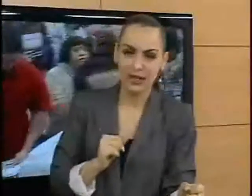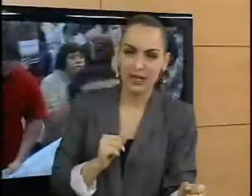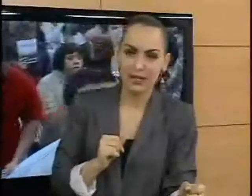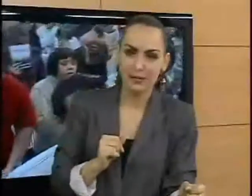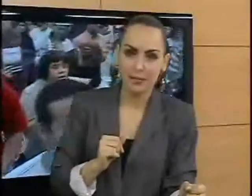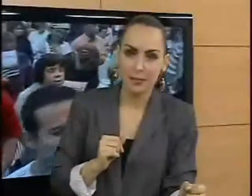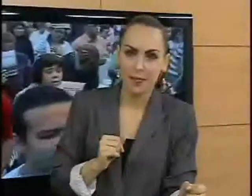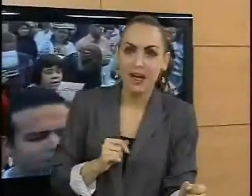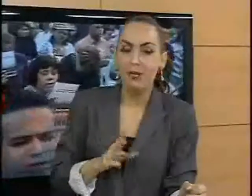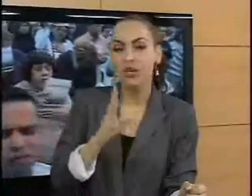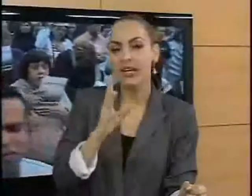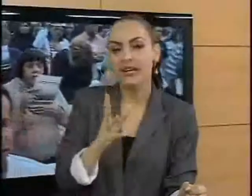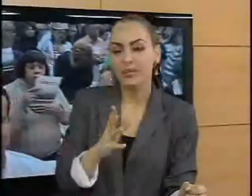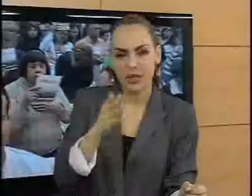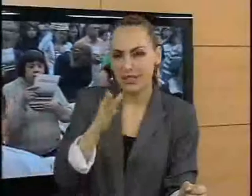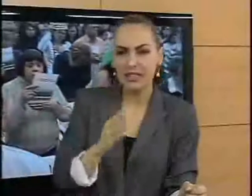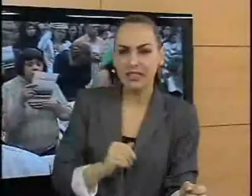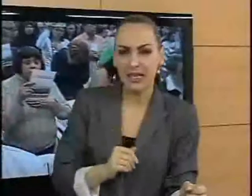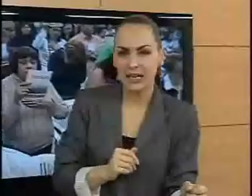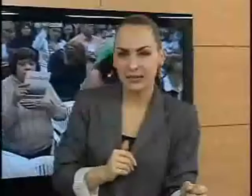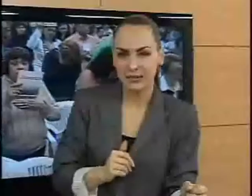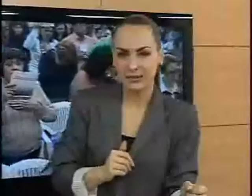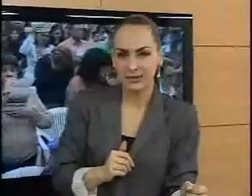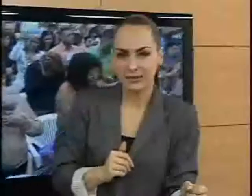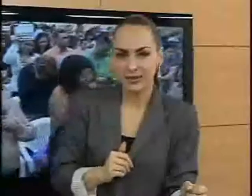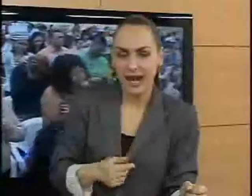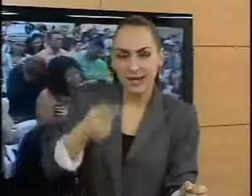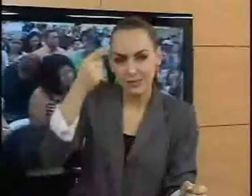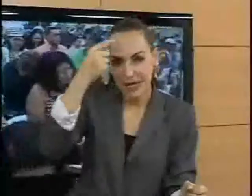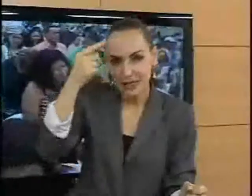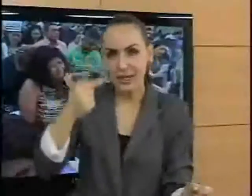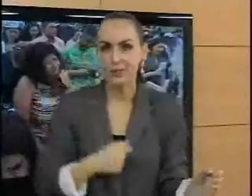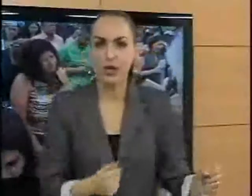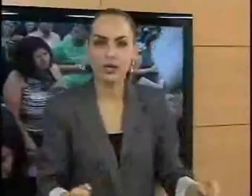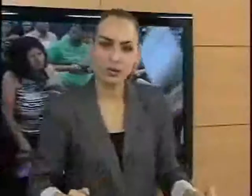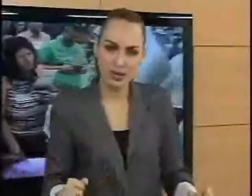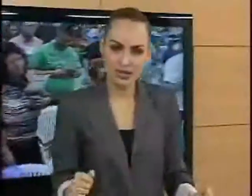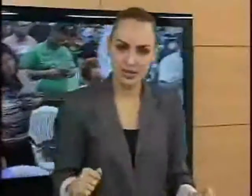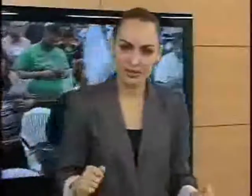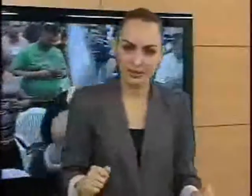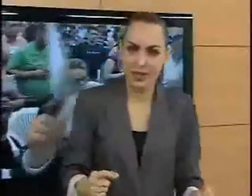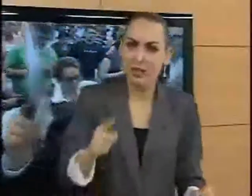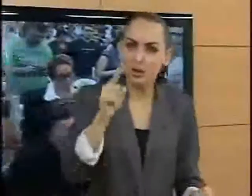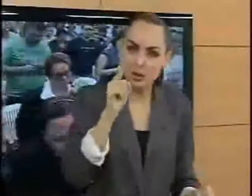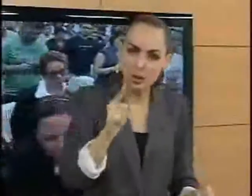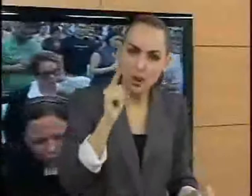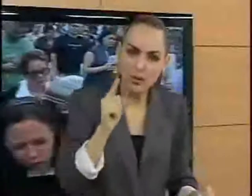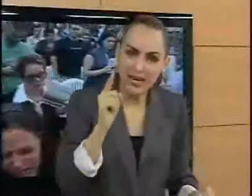é? Porque pode acreditar, a mente é a porta do coração. Tudo começa